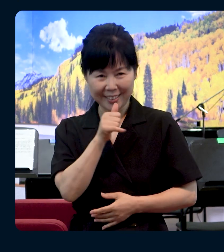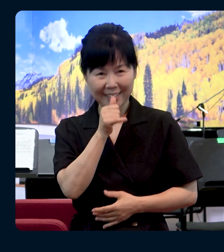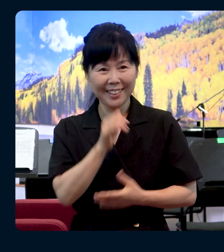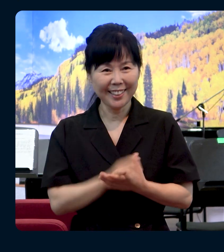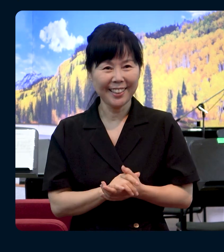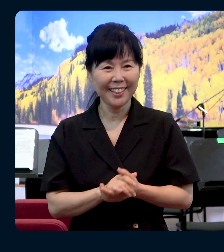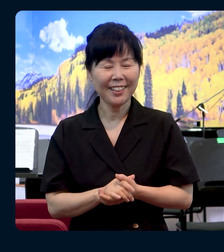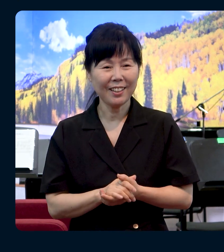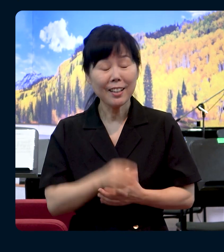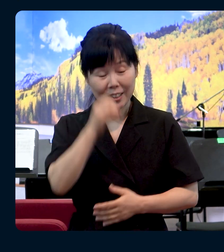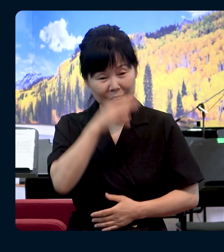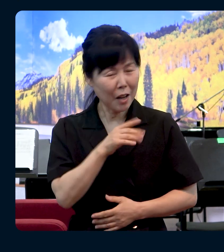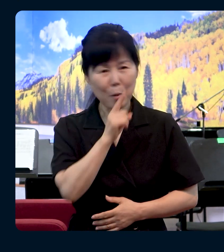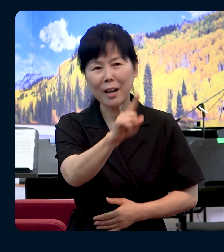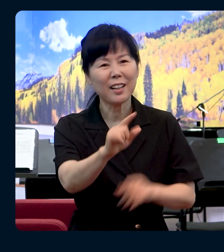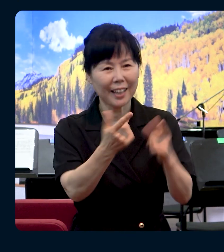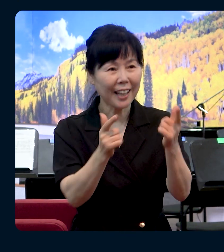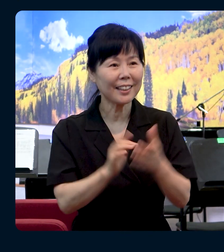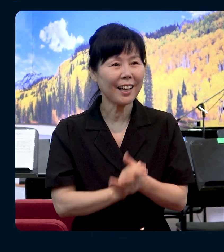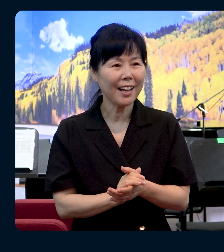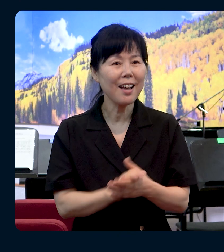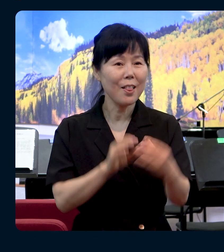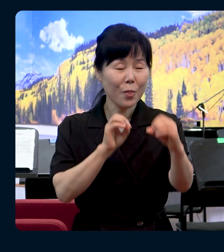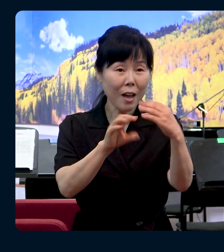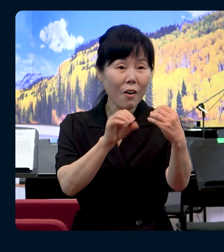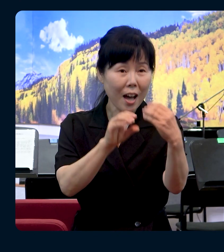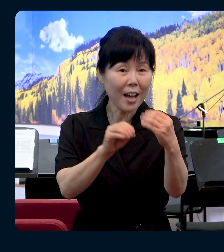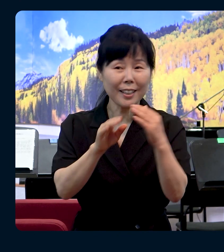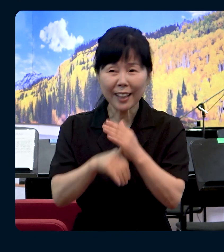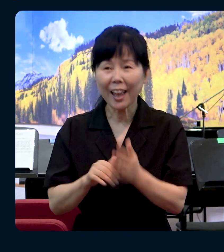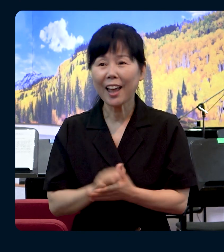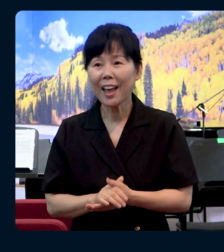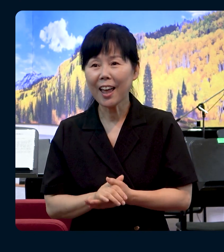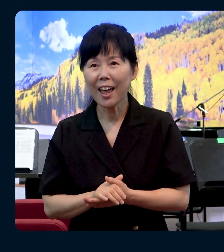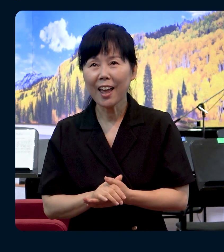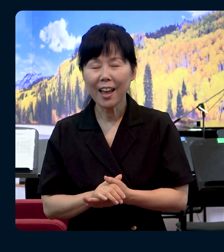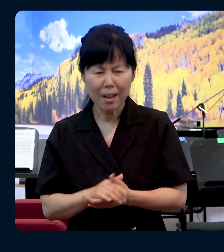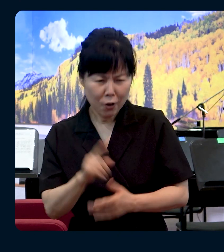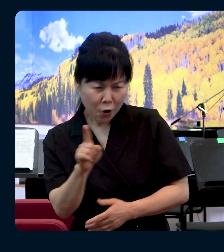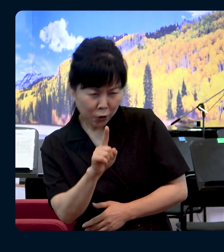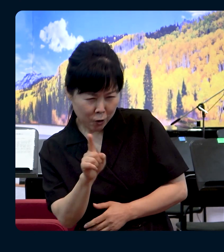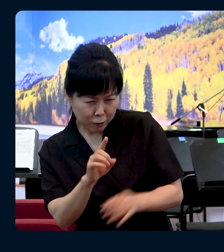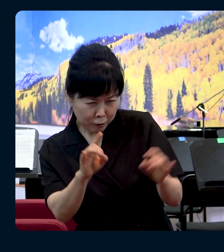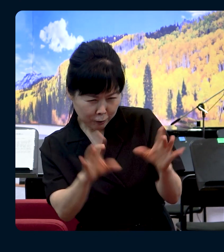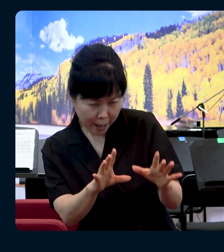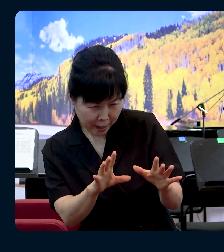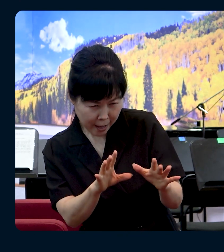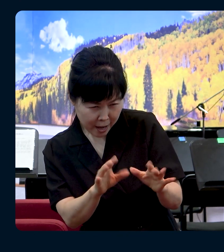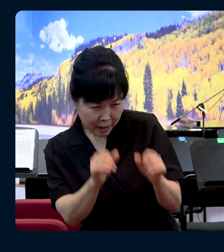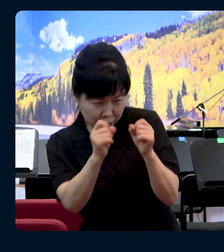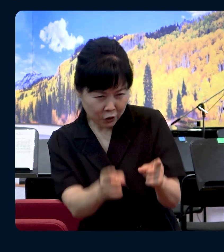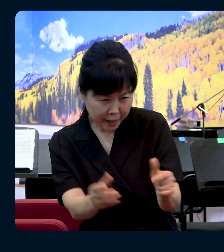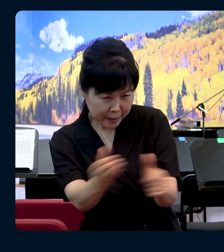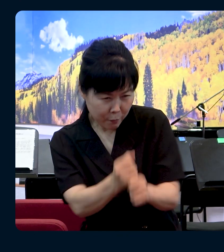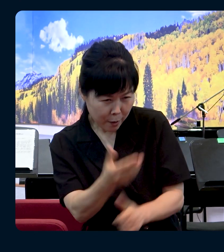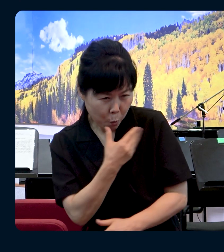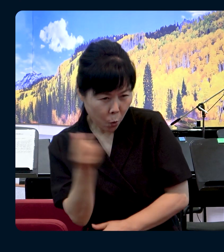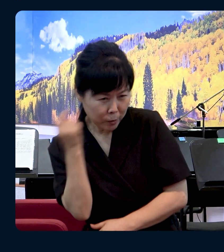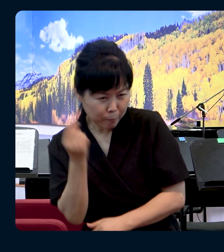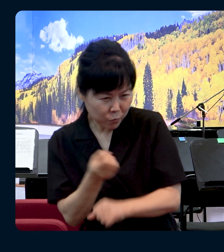그냥 괜히 한번 말해보는 거 아니에요. 그 사람이 대답하는 순간에, 어떤 순간에 복음을 전할 수 있는 the